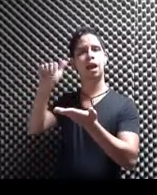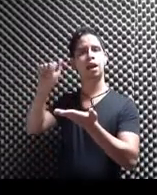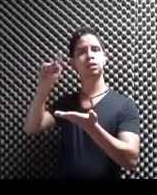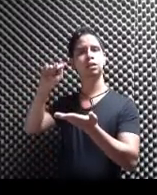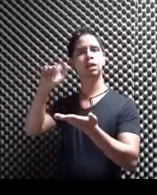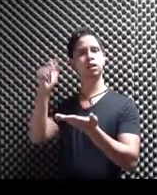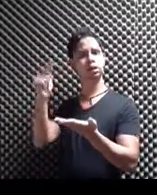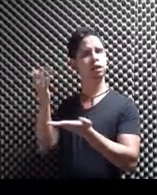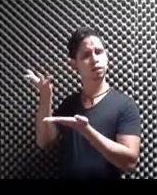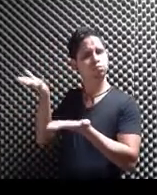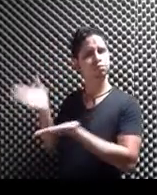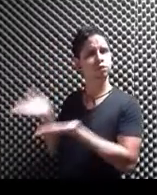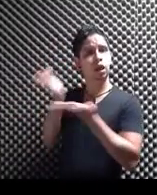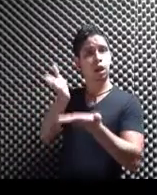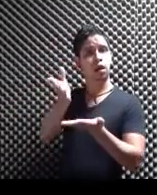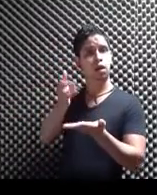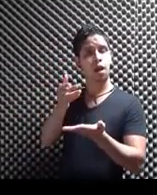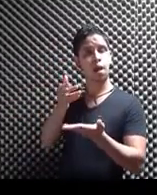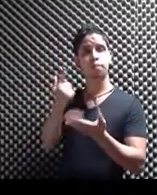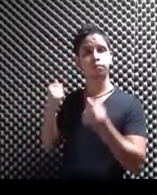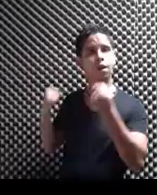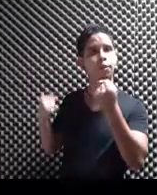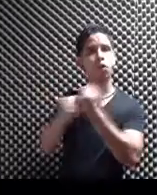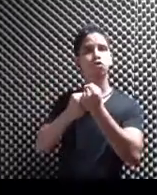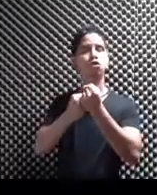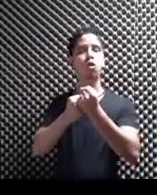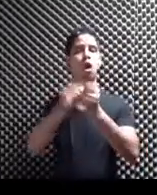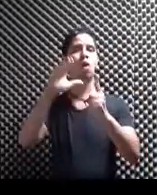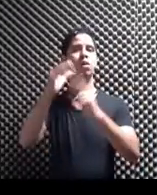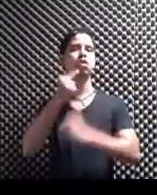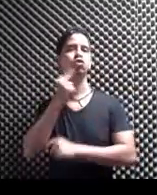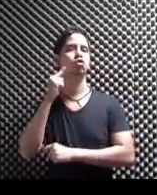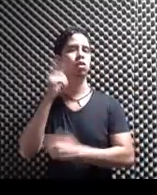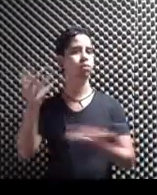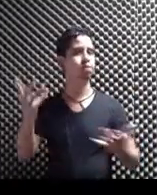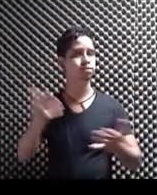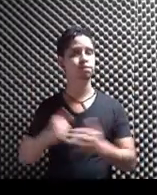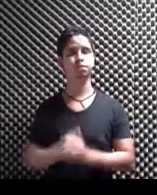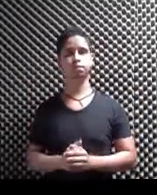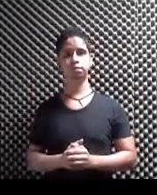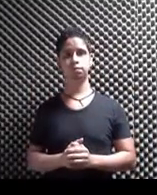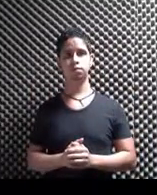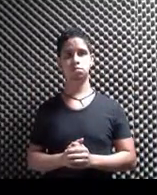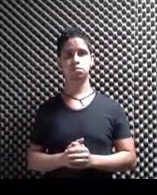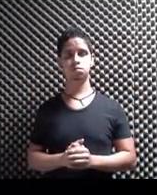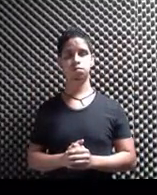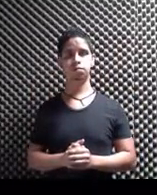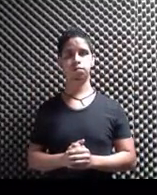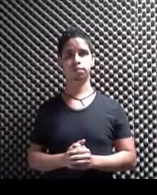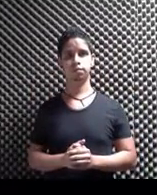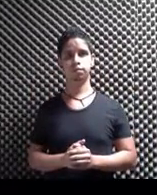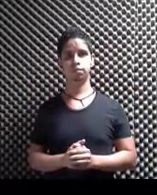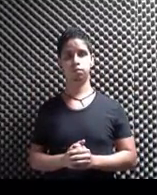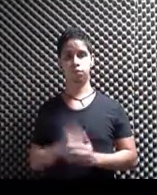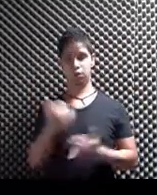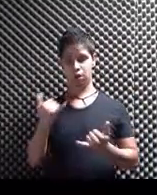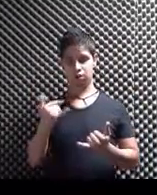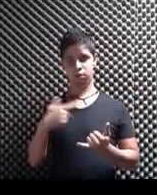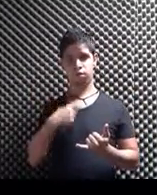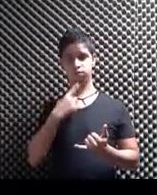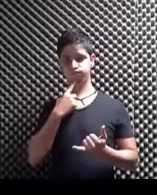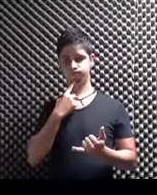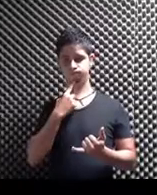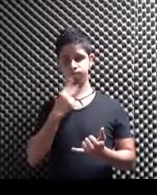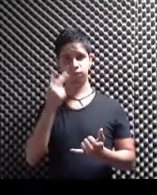principalmente, ¿verdad?, en beneficio de la comunidad sorda. No, claro, por supuesto. Que estamos hablando en un momento